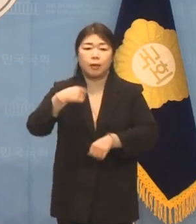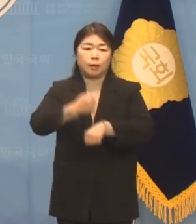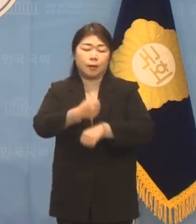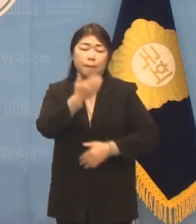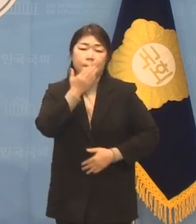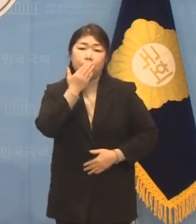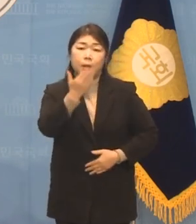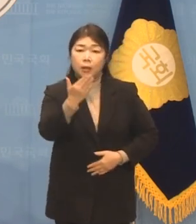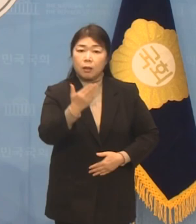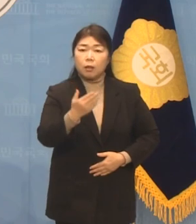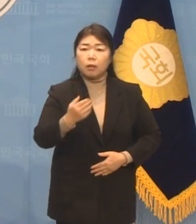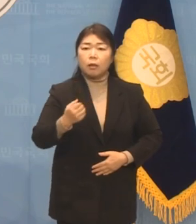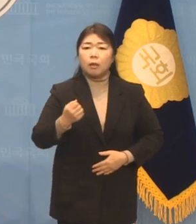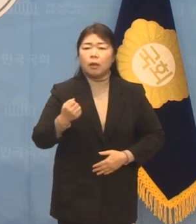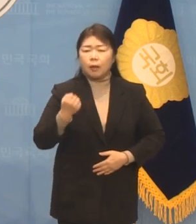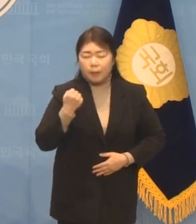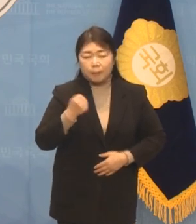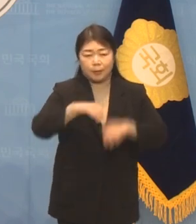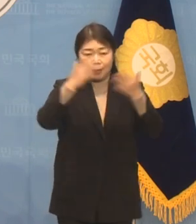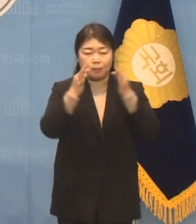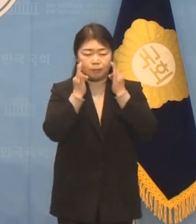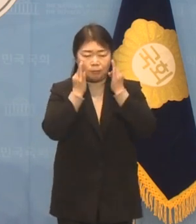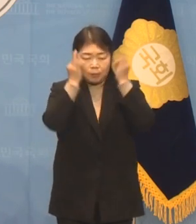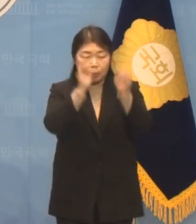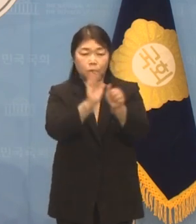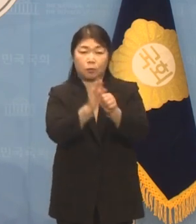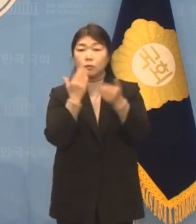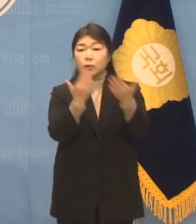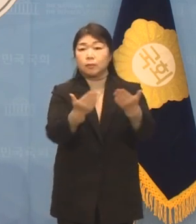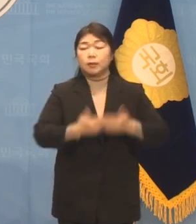미늘카나마 최선의 노력을 경주할 것입니다.